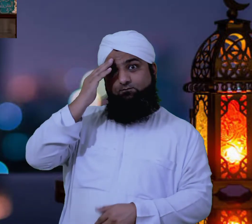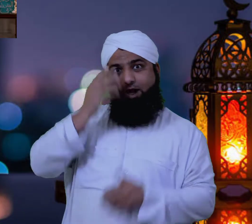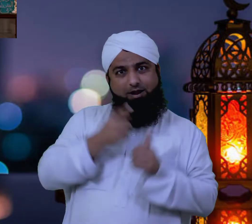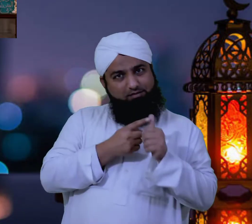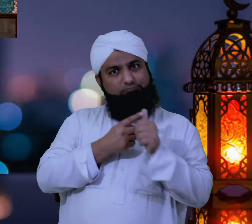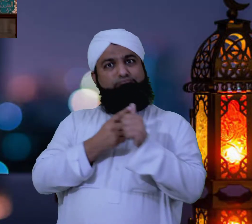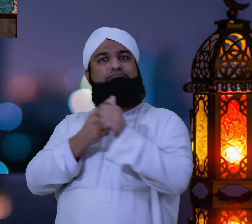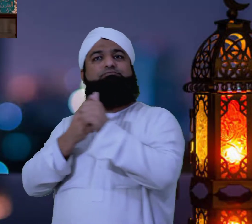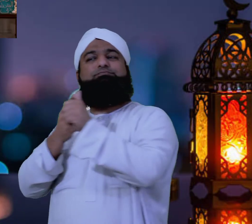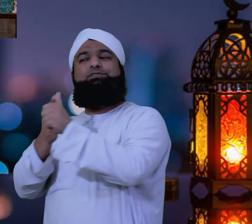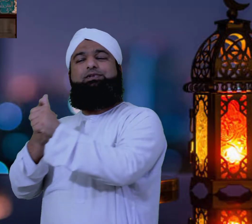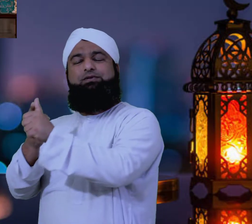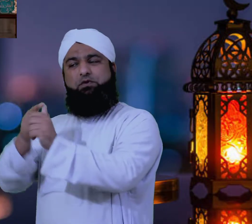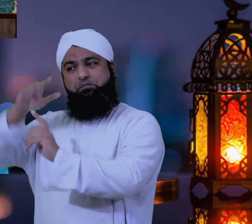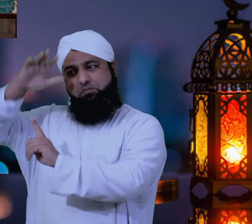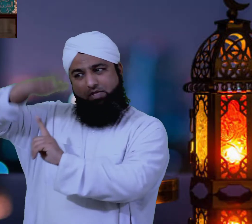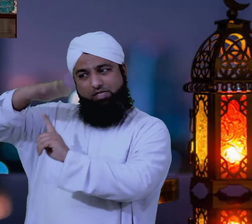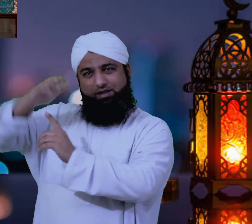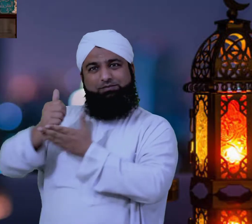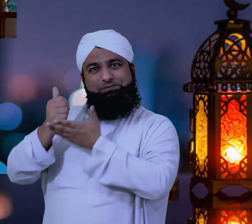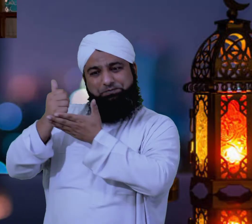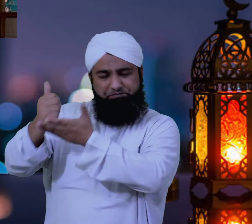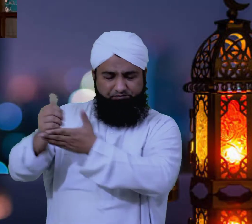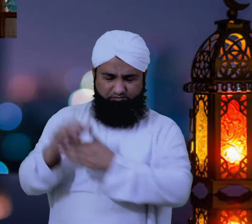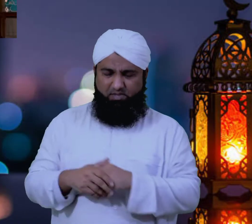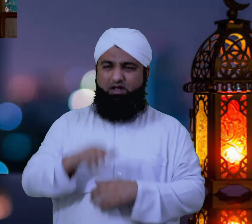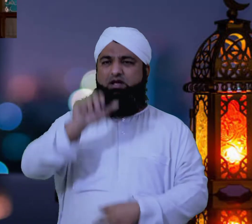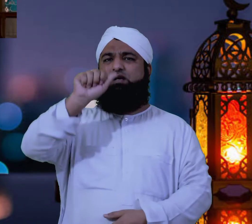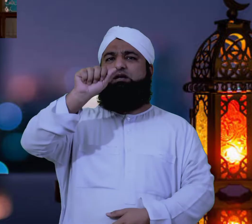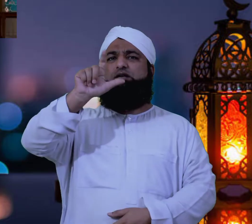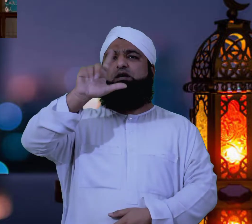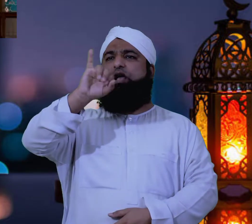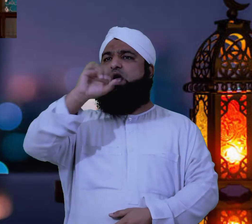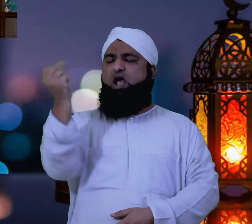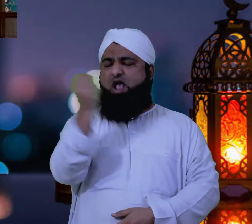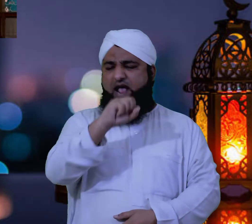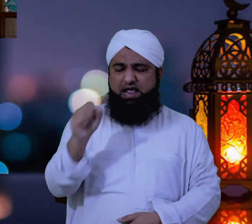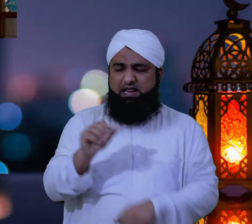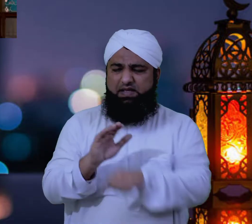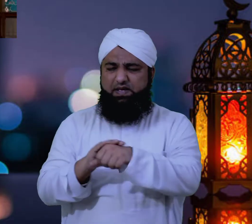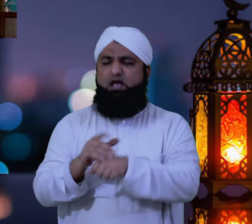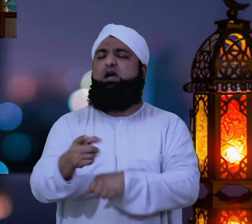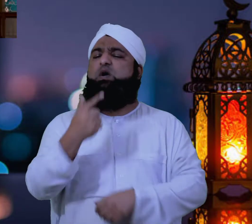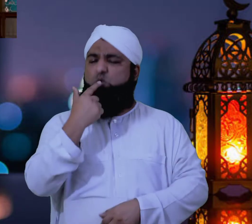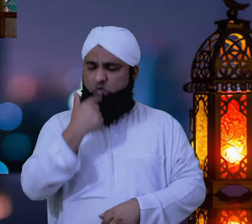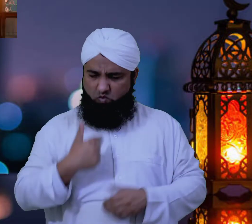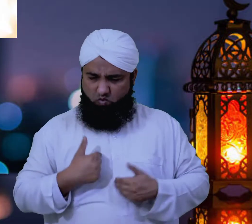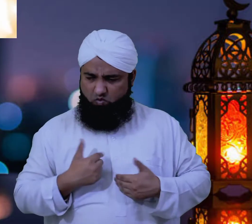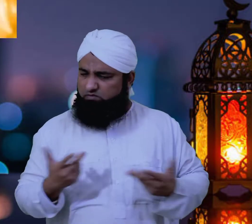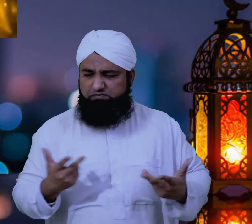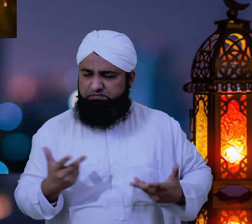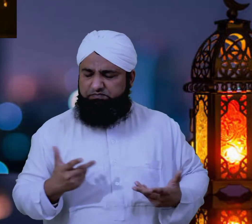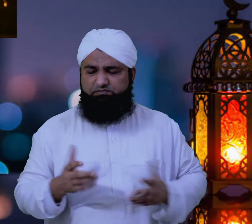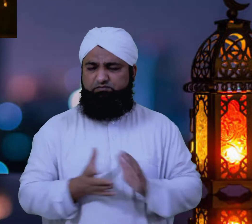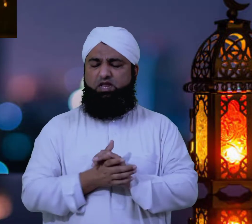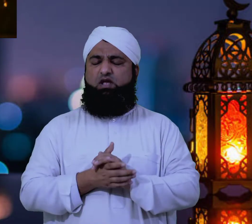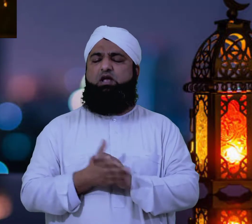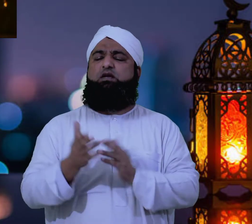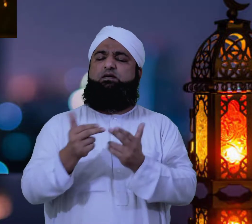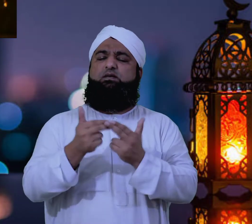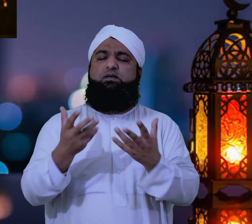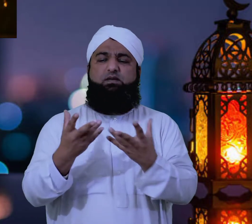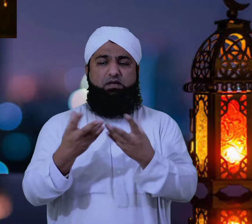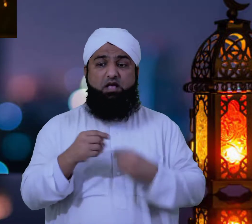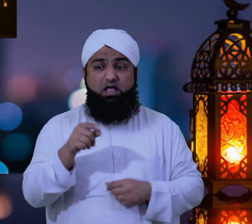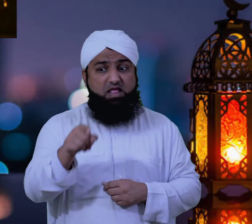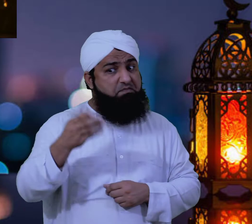وبرکاتہ، یا امیر المومنین آپ ہمیں ارشاد فرمائیے ہمارے بعد دنیا میں کیا ہوا؟ آپ نے ارشاد فرمایا،